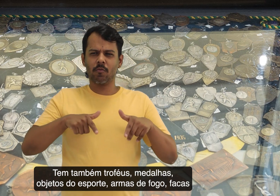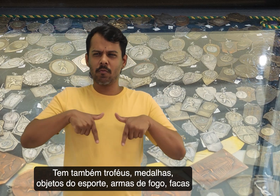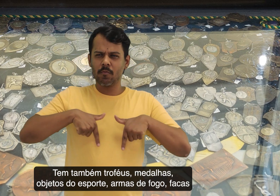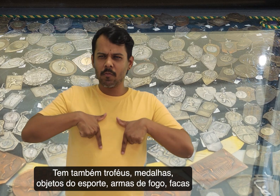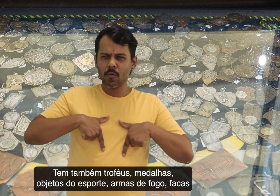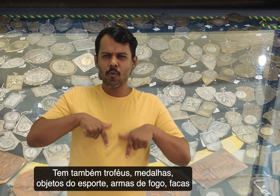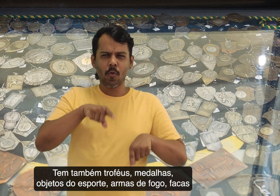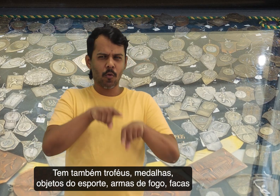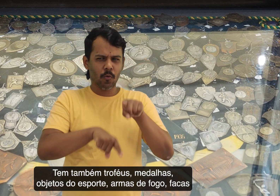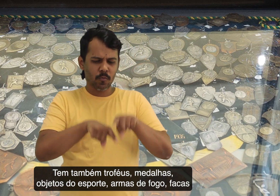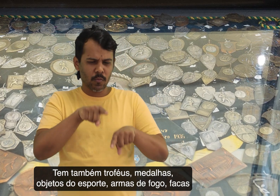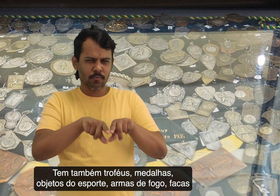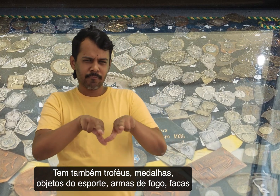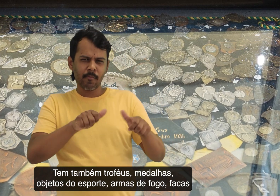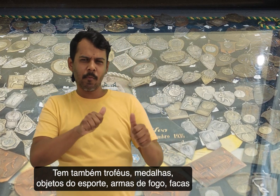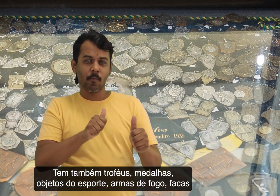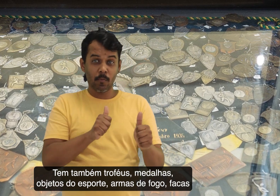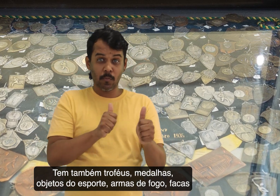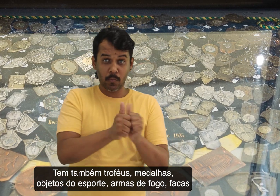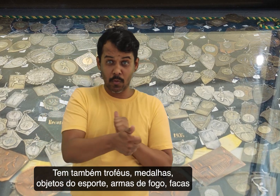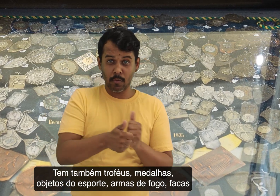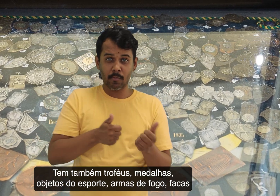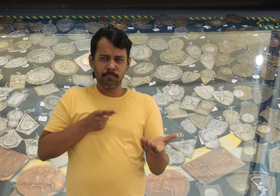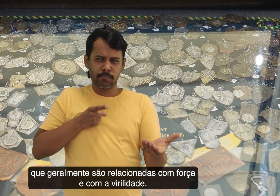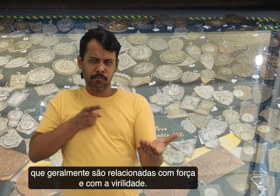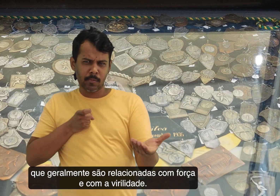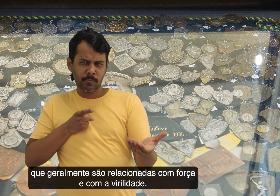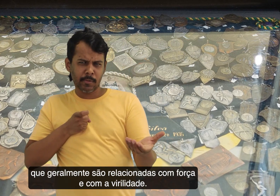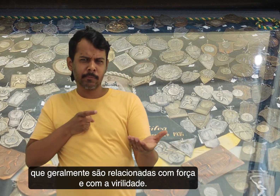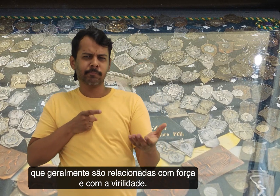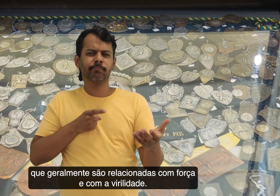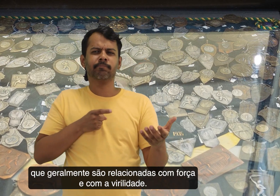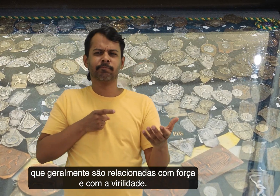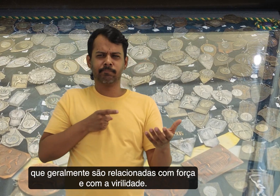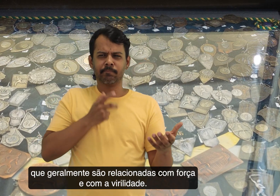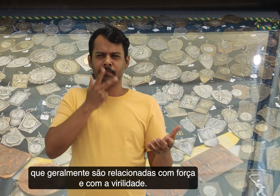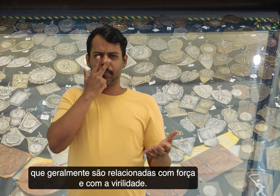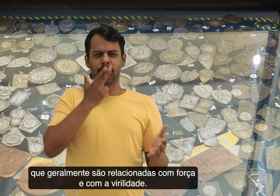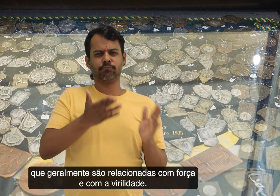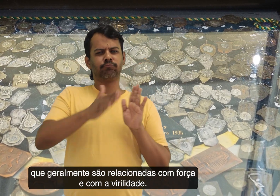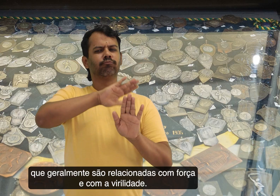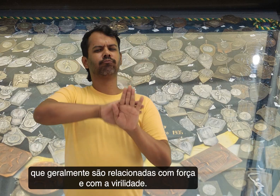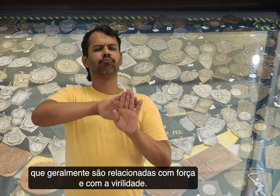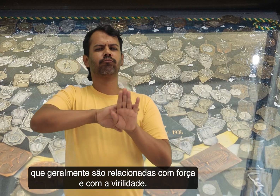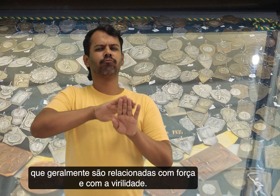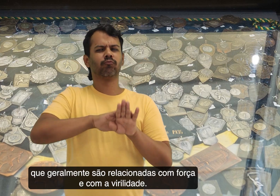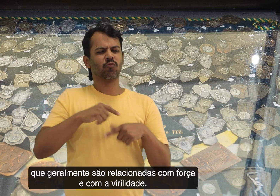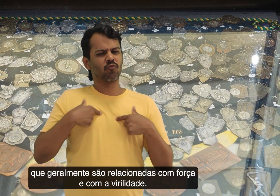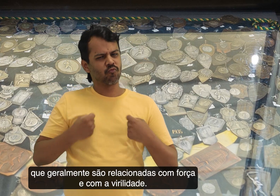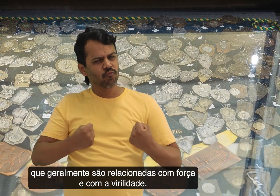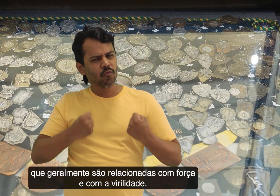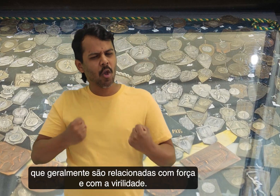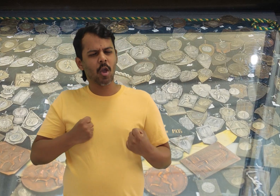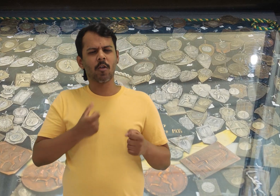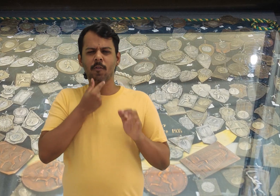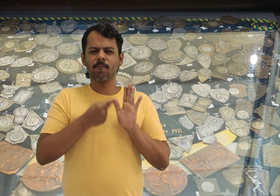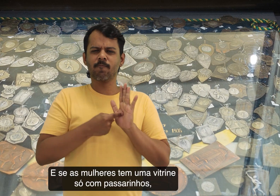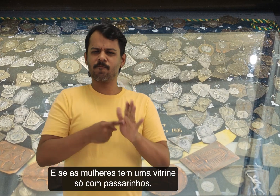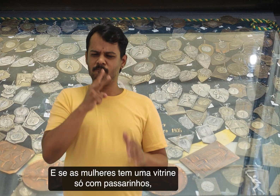do esporte, armas de fogo, facas, que geralmente são relacionadas com força e com a virilidade. E